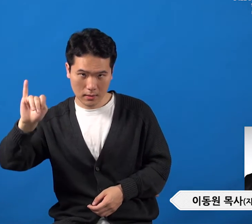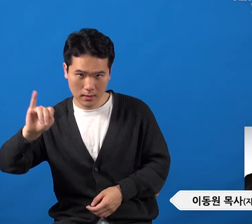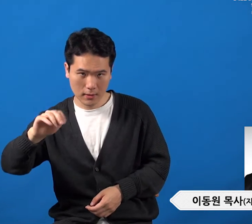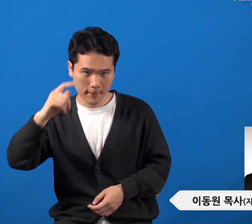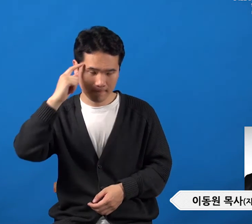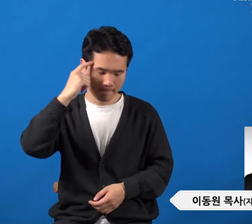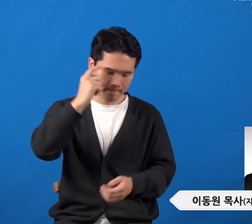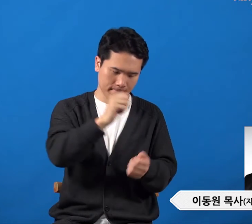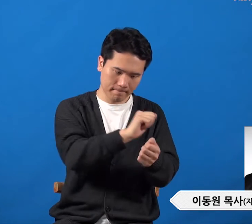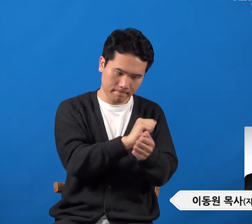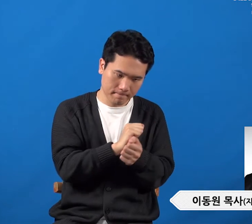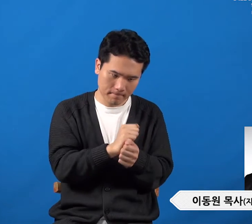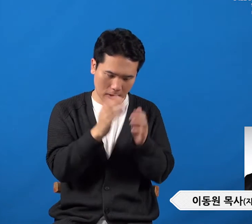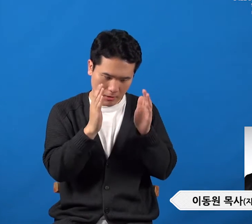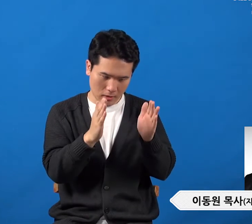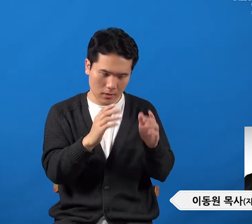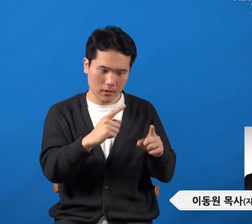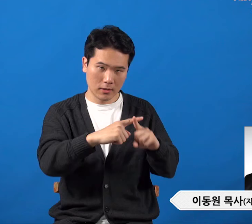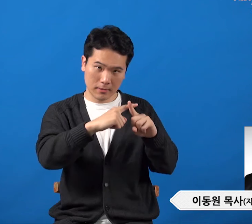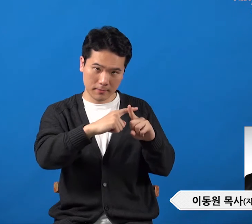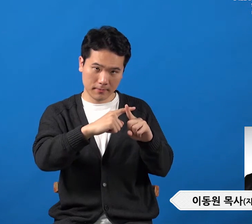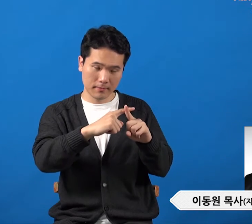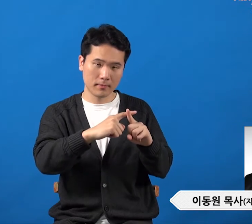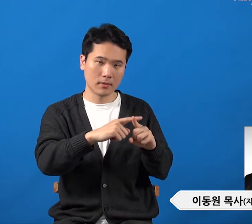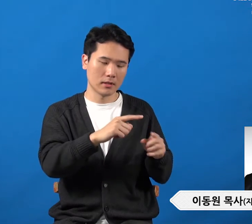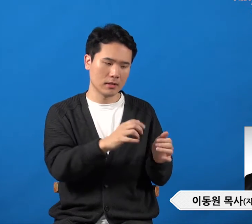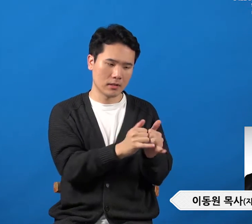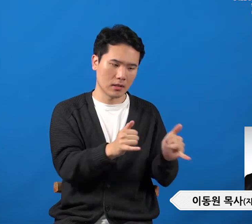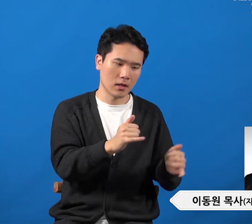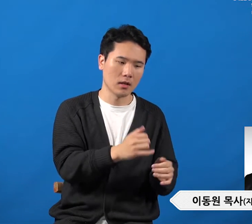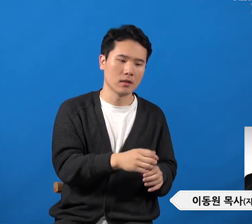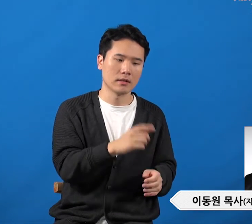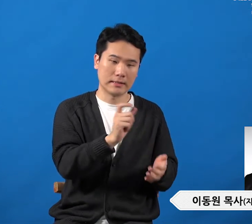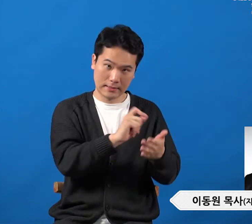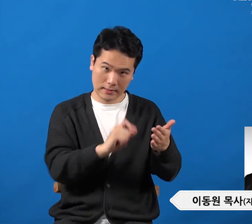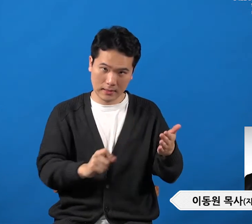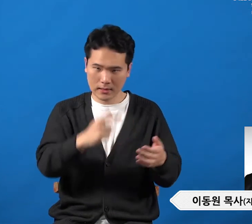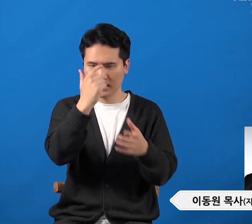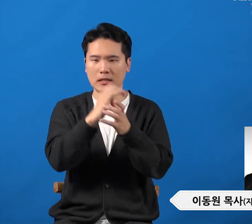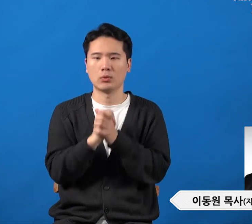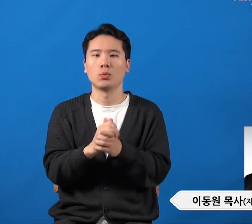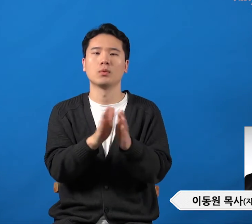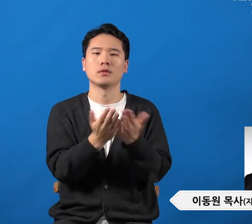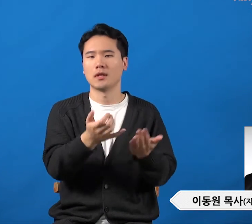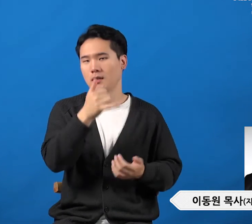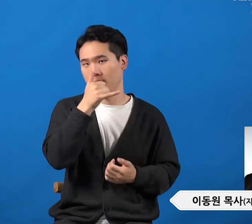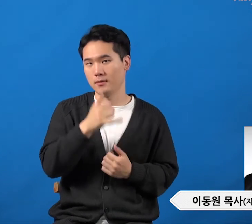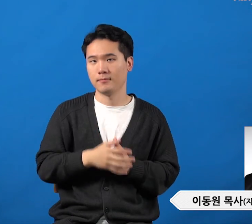고전적인 명적 가운데 기도라는 책이 있습니다. 기도. 참 좋은 책이에요.